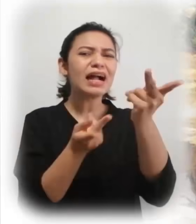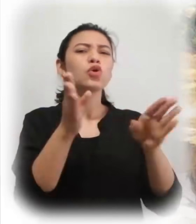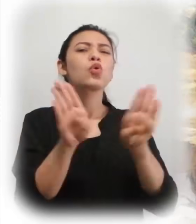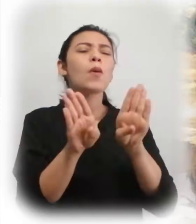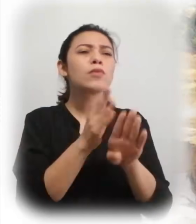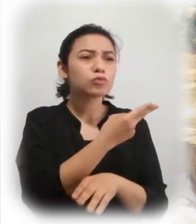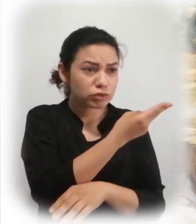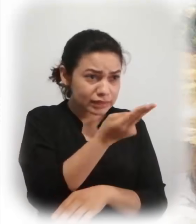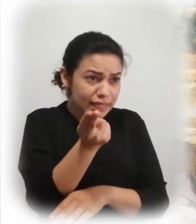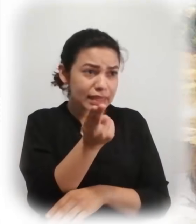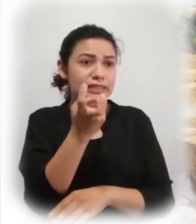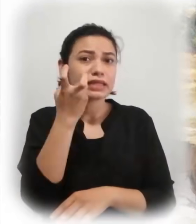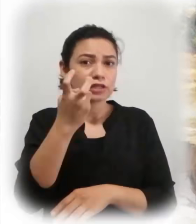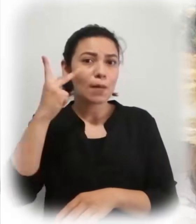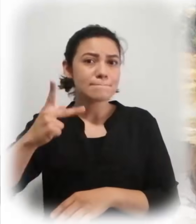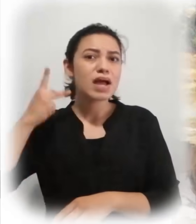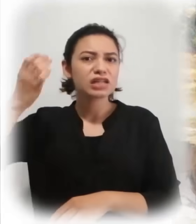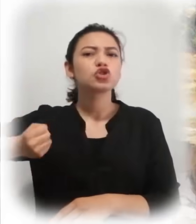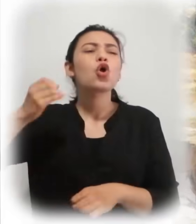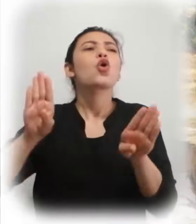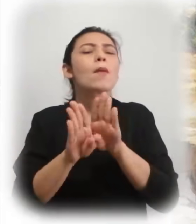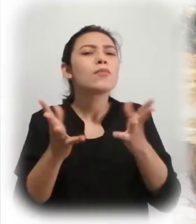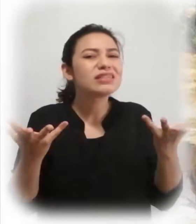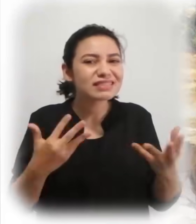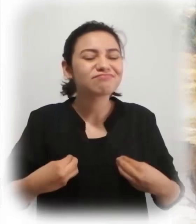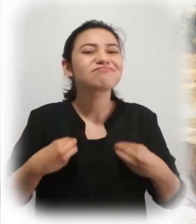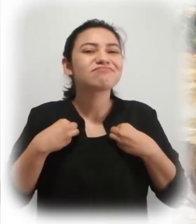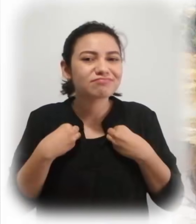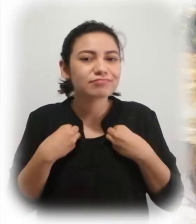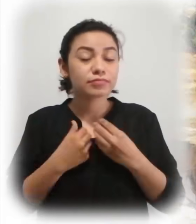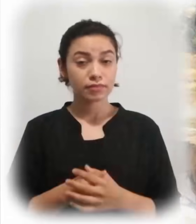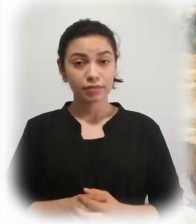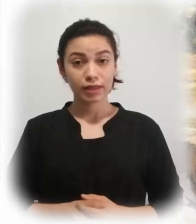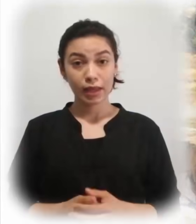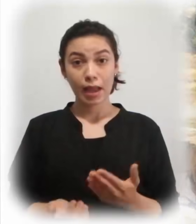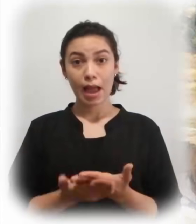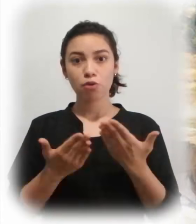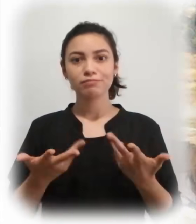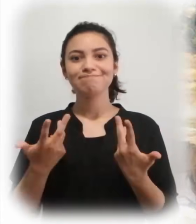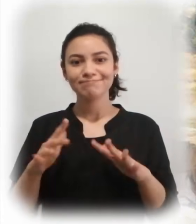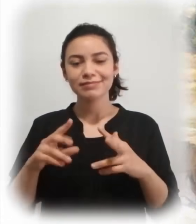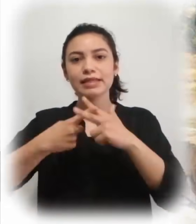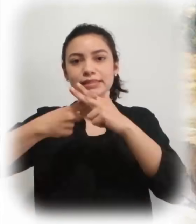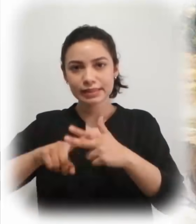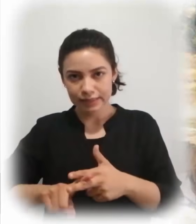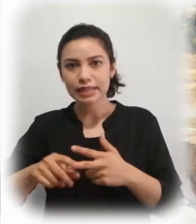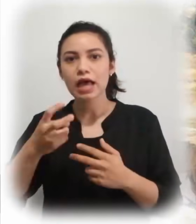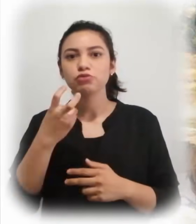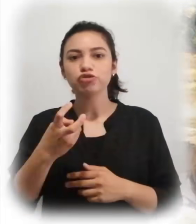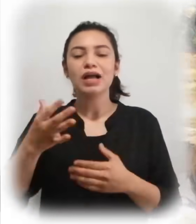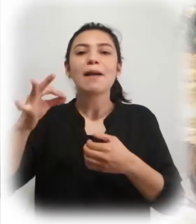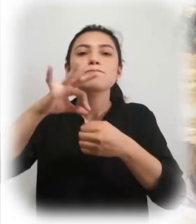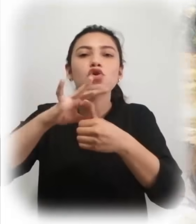En este momento en que ya se han iniciado los procesos electorales, también es un buen parámetro